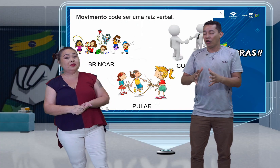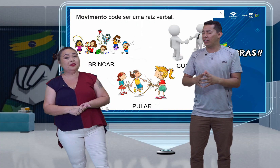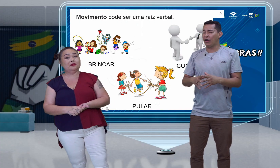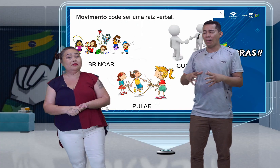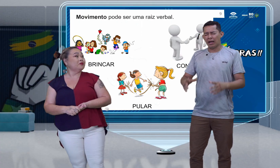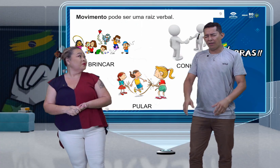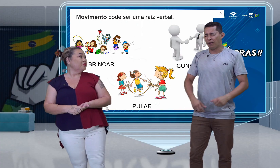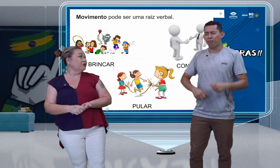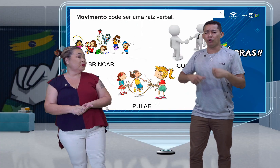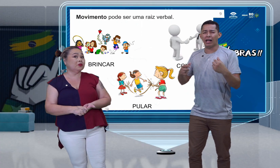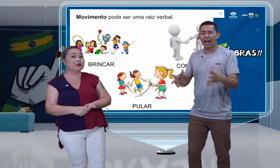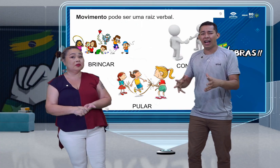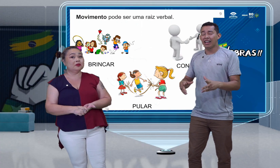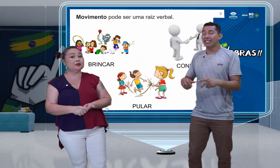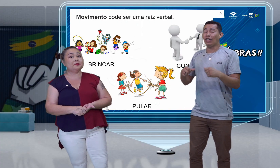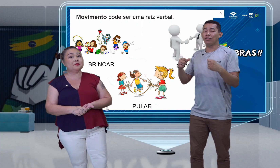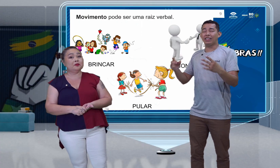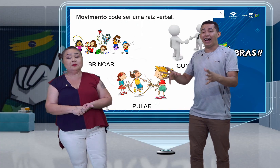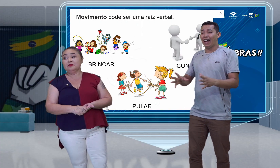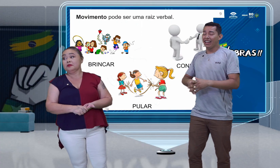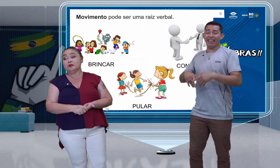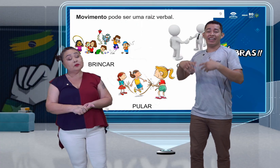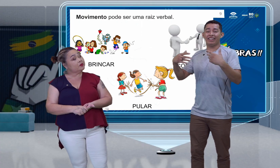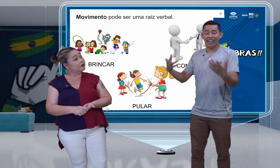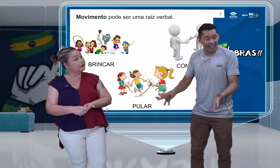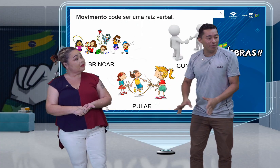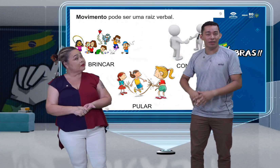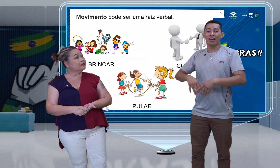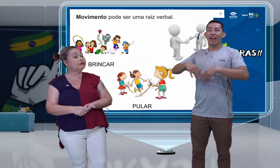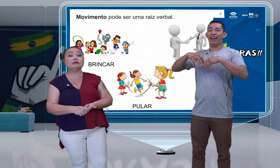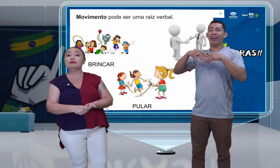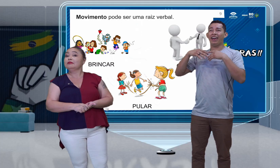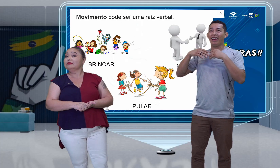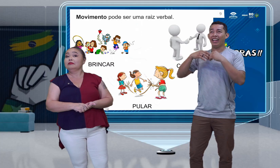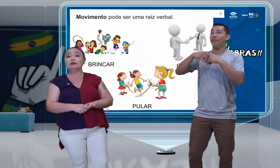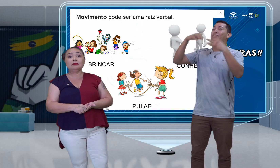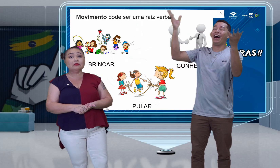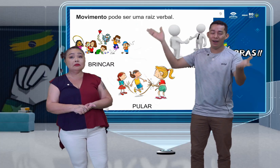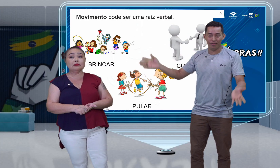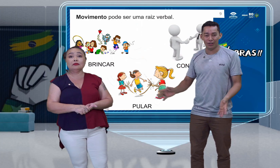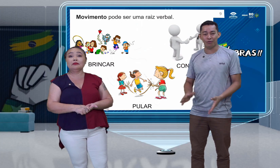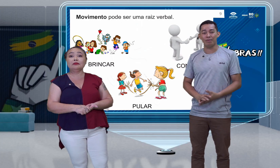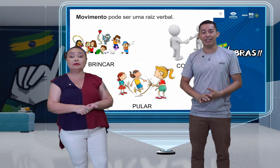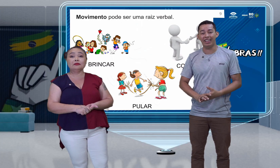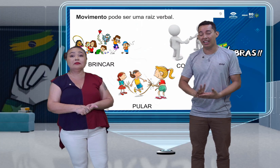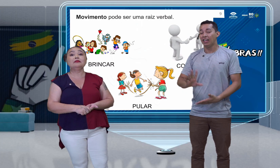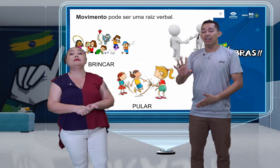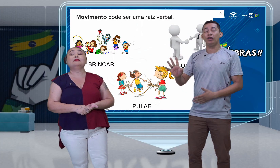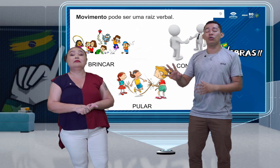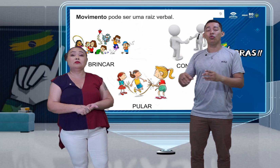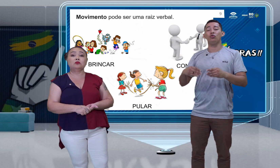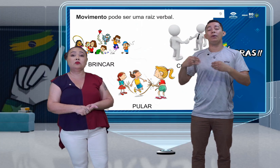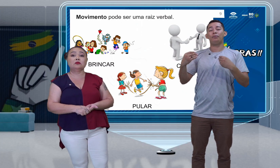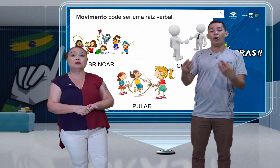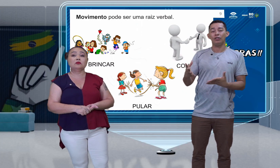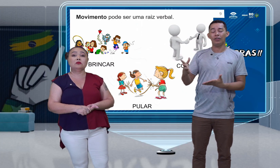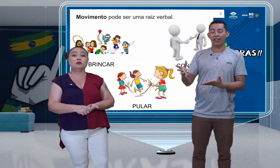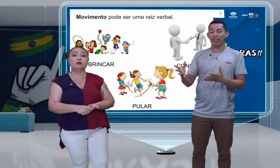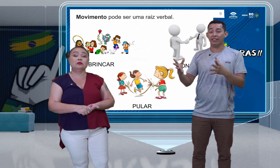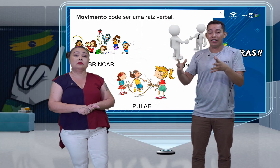tenho a palavra pular, saltar, erguer-me, elevar-me de alguma maneira e tudo eu posso ali dentro